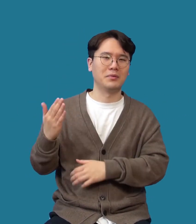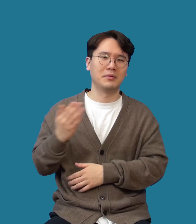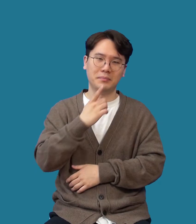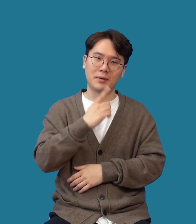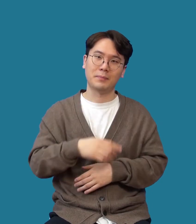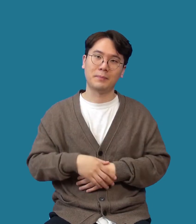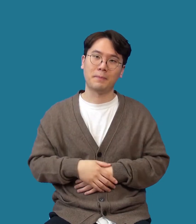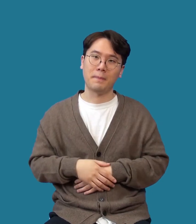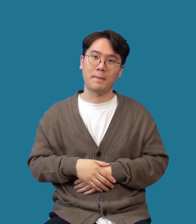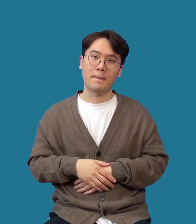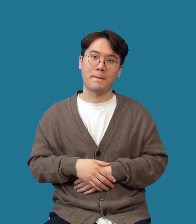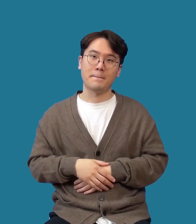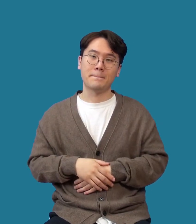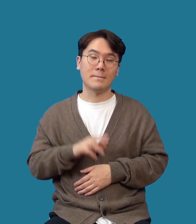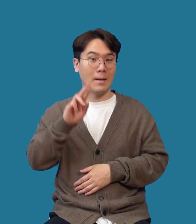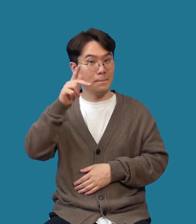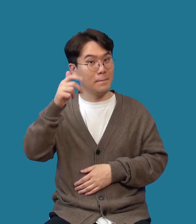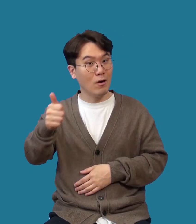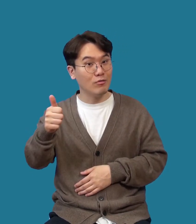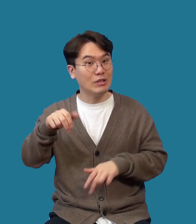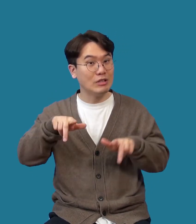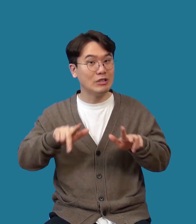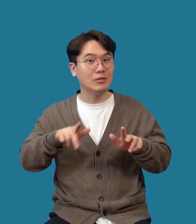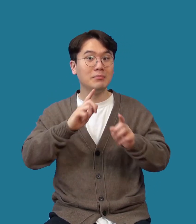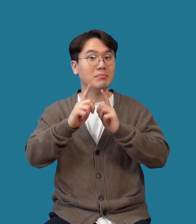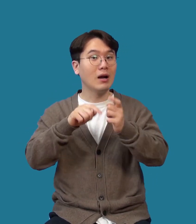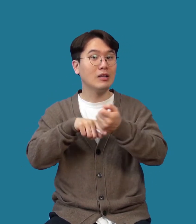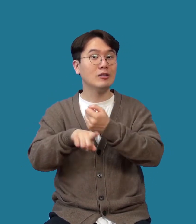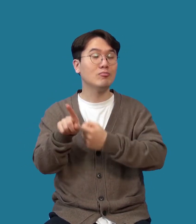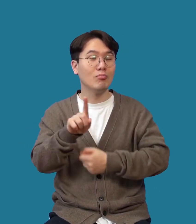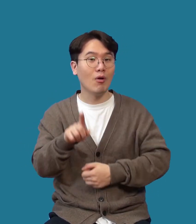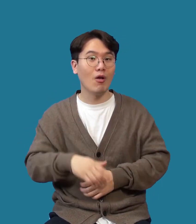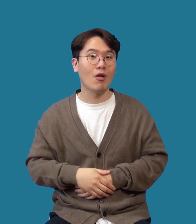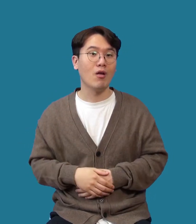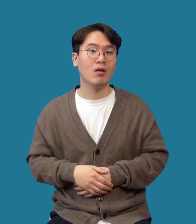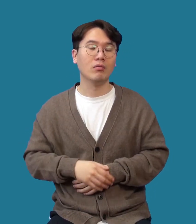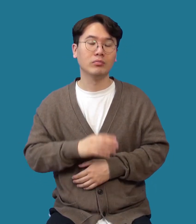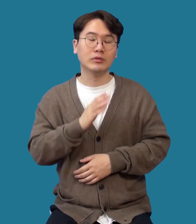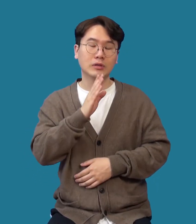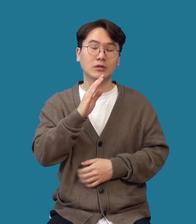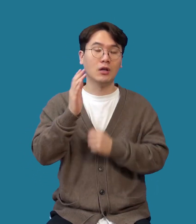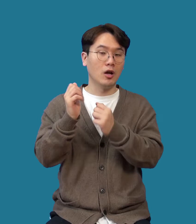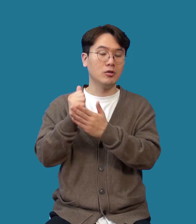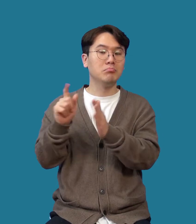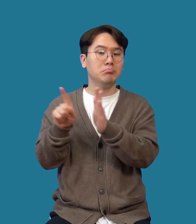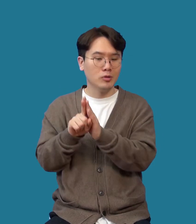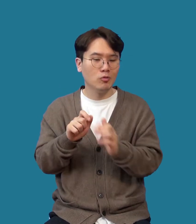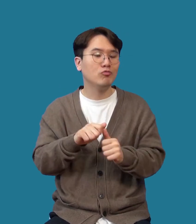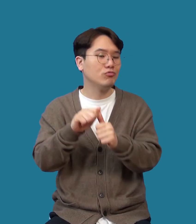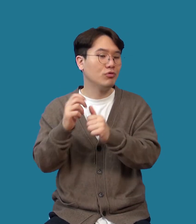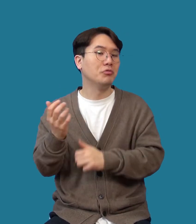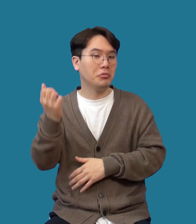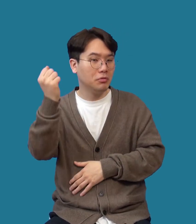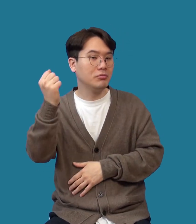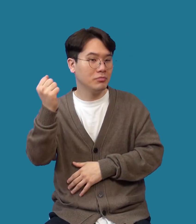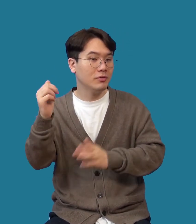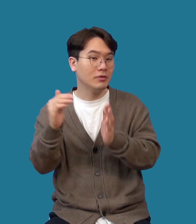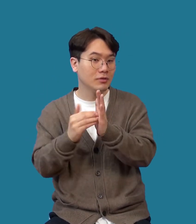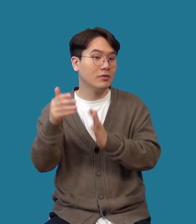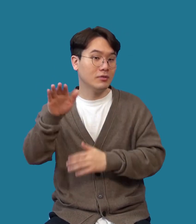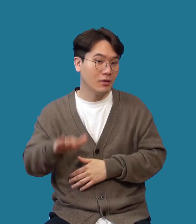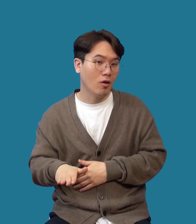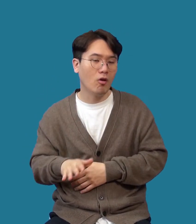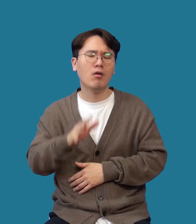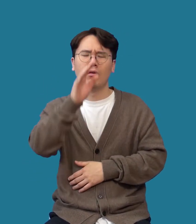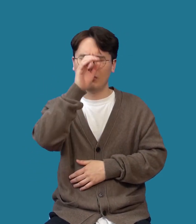말을 하는지 아시겠죠? 분명히 하나님 믿는 사람이고 구원받은 사람이고 하니까 선을 행하기를